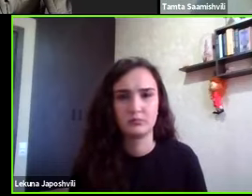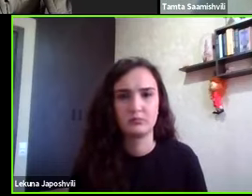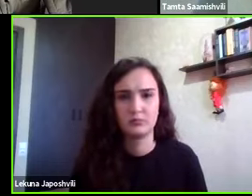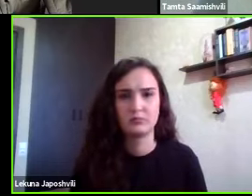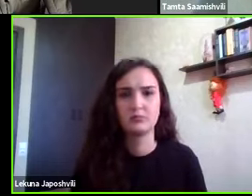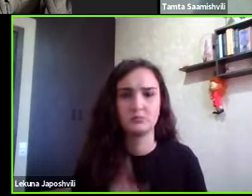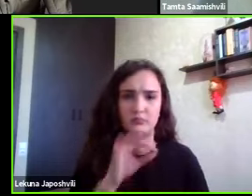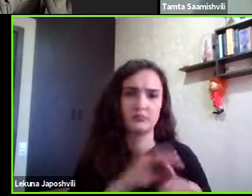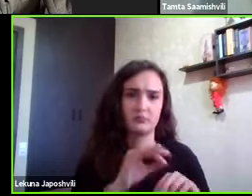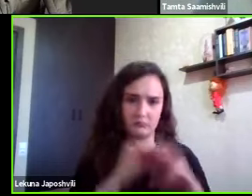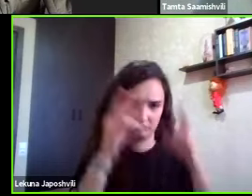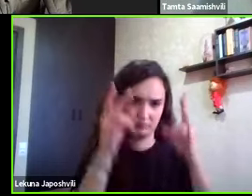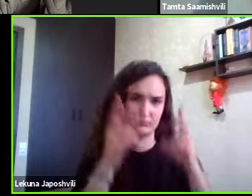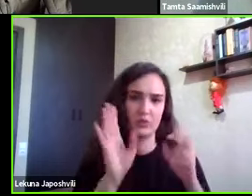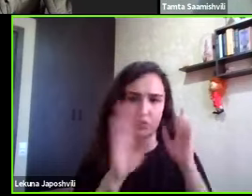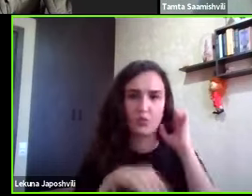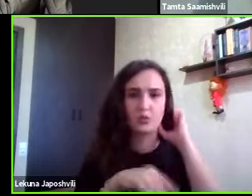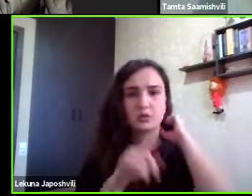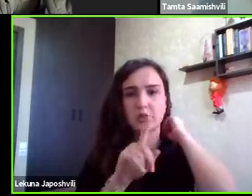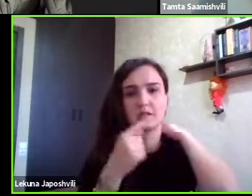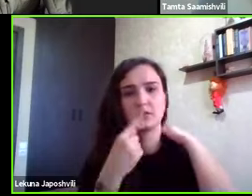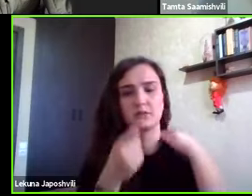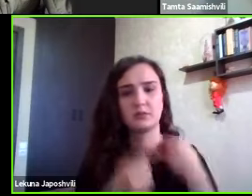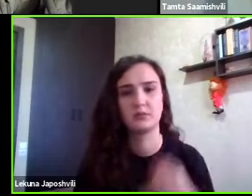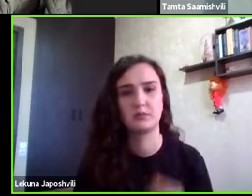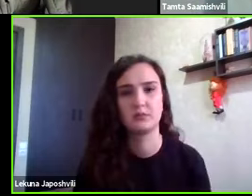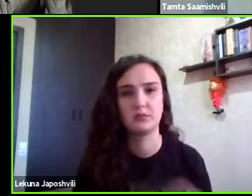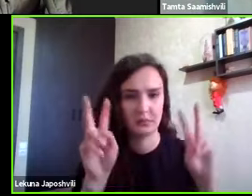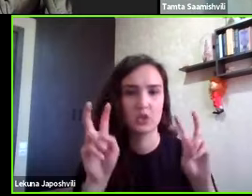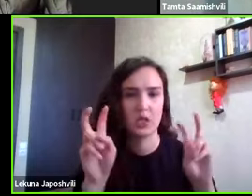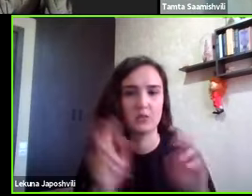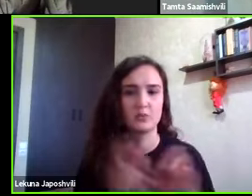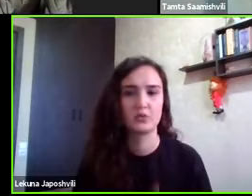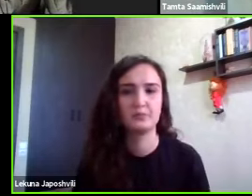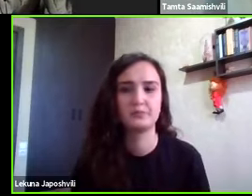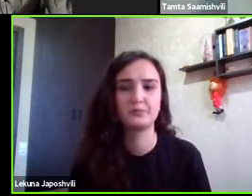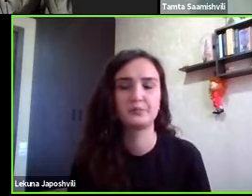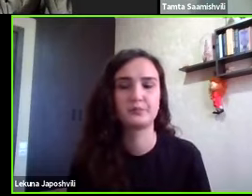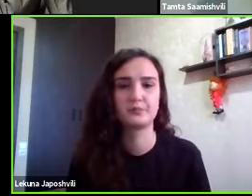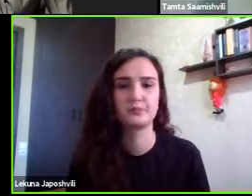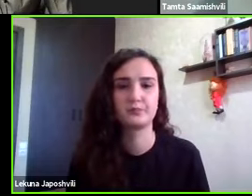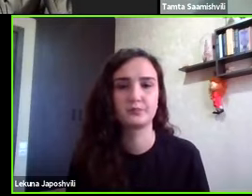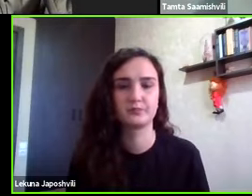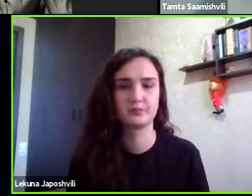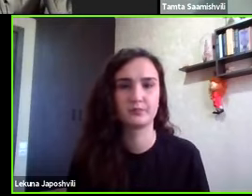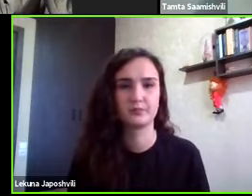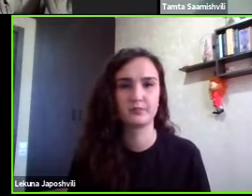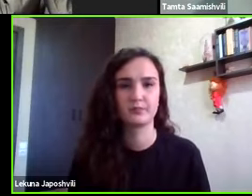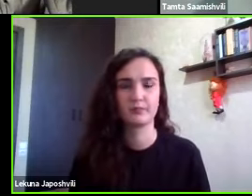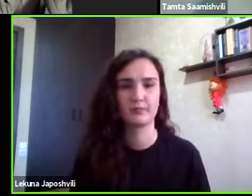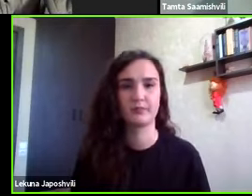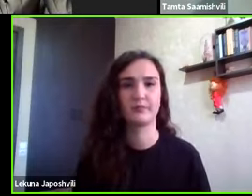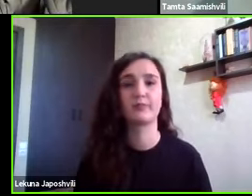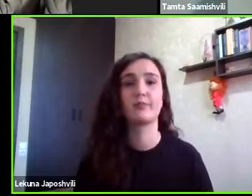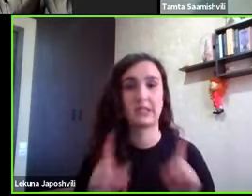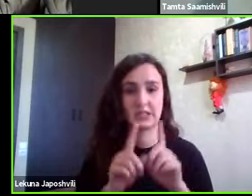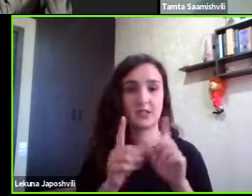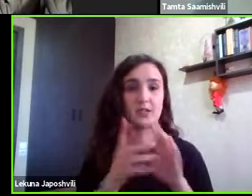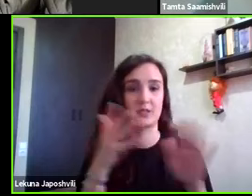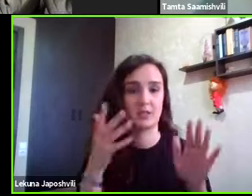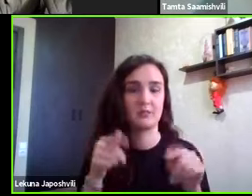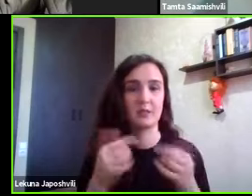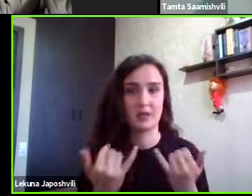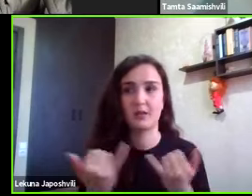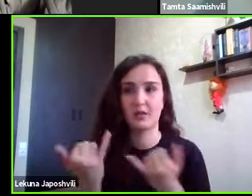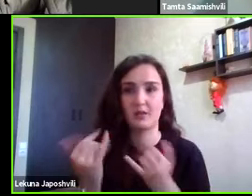ბავშვმა ეს დაავადება. აი ამაზე რა სიტყვა ჭვალებში ეს რა თქმა უნდა. იცით რა ტენდენციაც მასეთია და მაგეთკენ მივდივართ